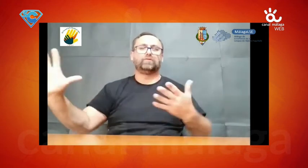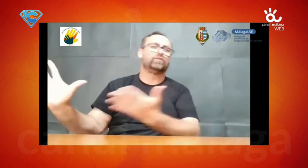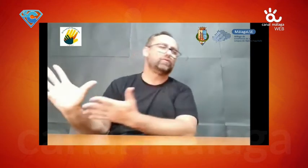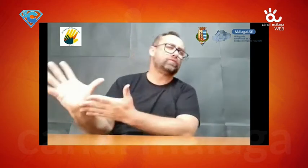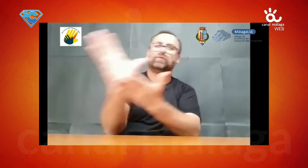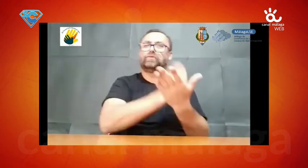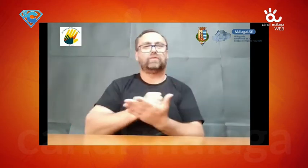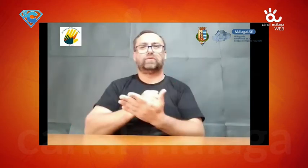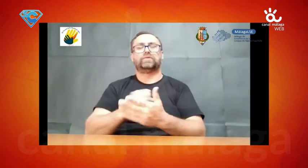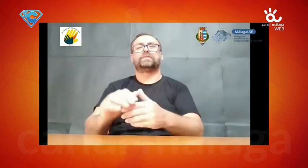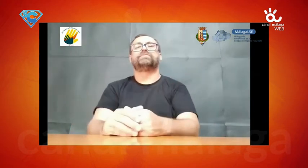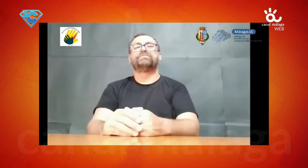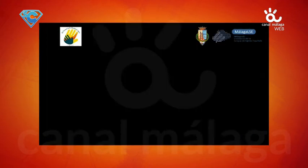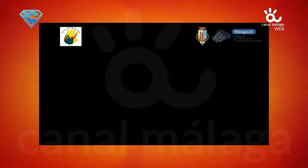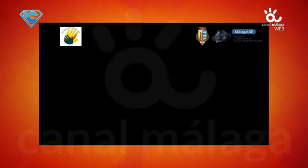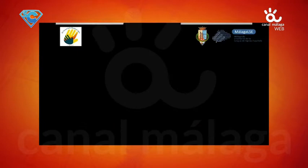niños.